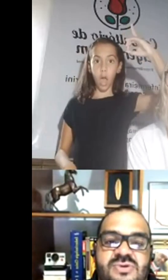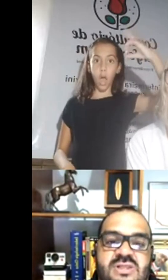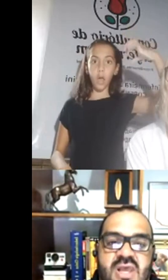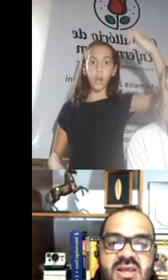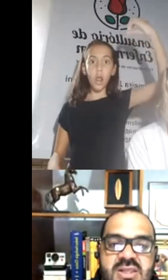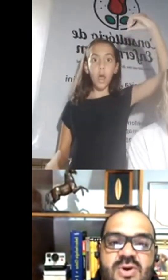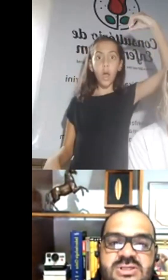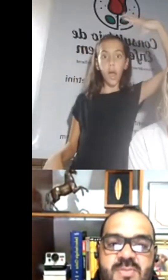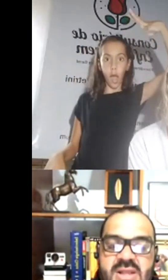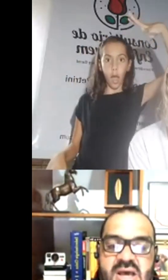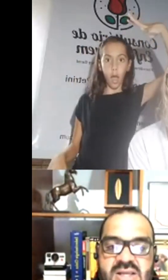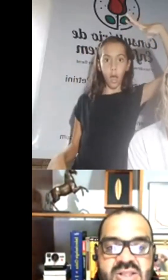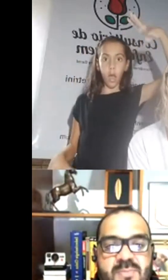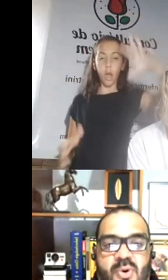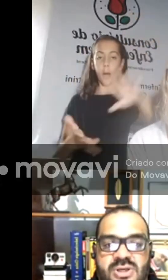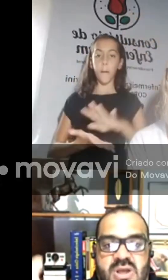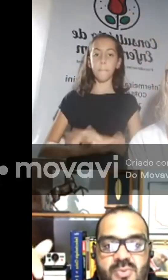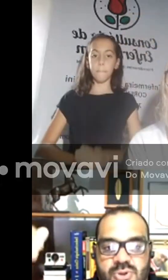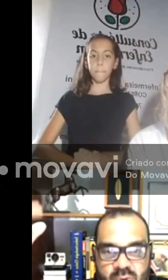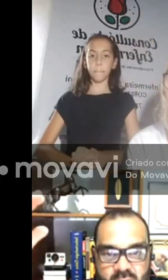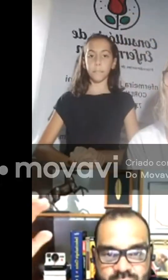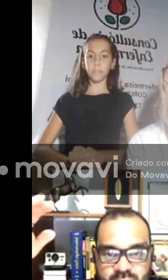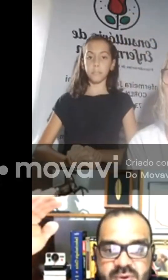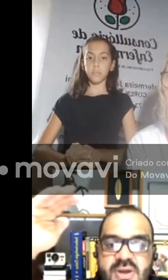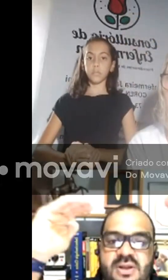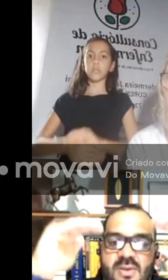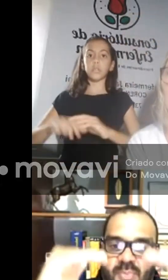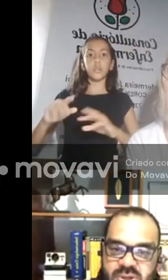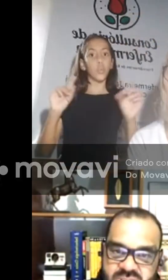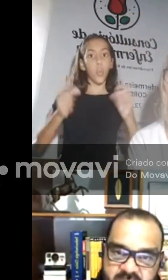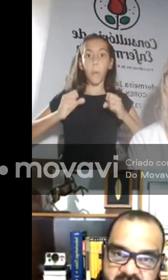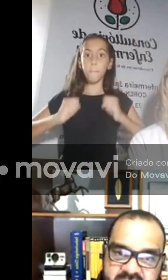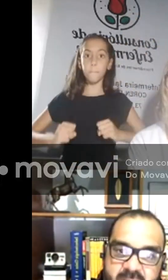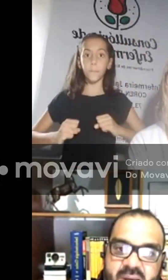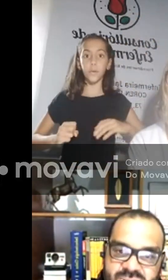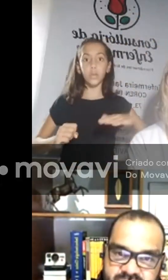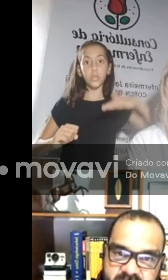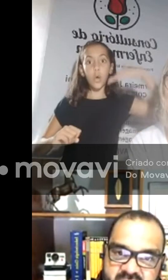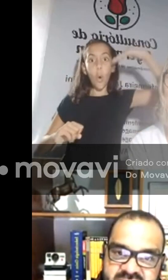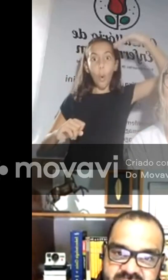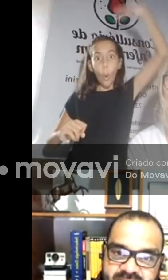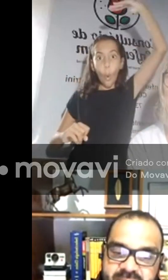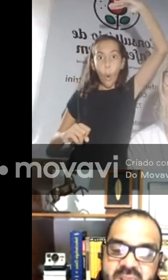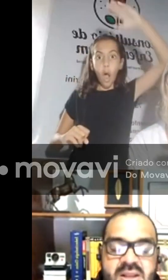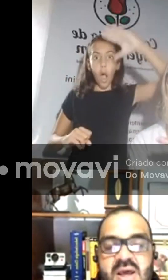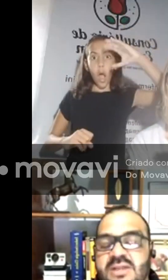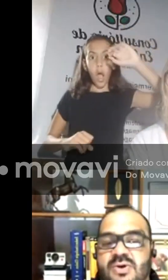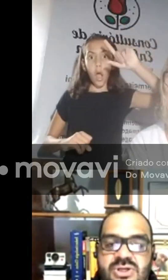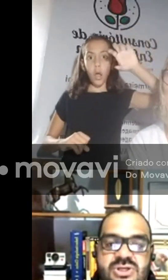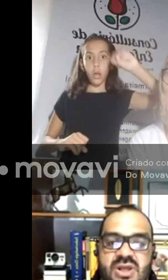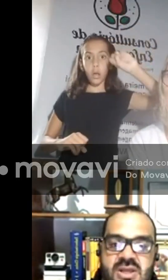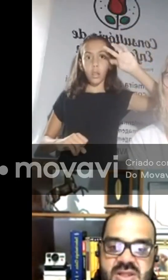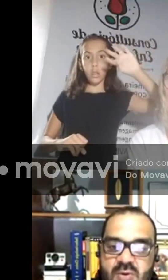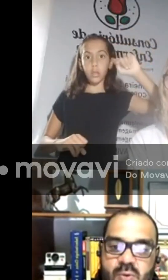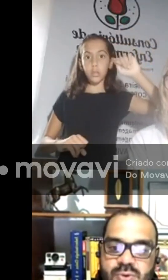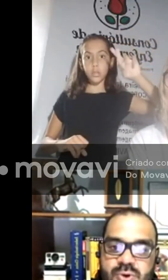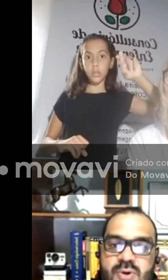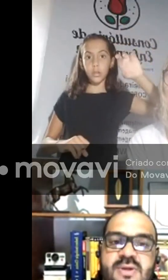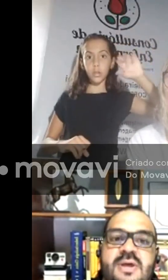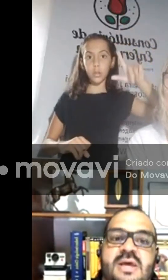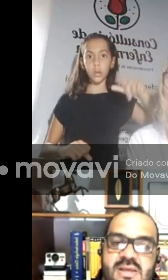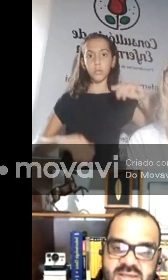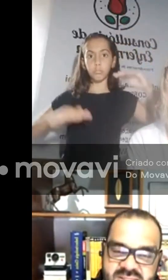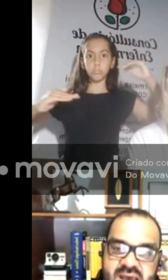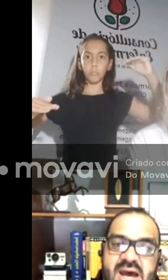que você tem que ter uma estabilidade. Nem pode estar muito alto e nem pode também estar baixo demais, né? Então a gente tem que ter um